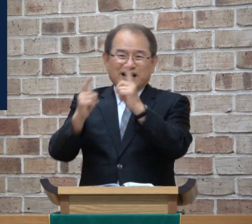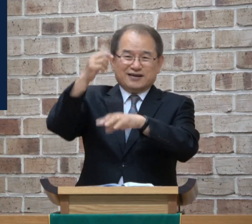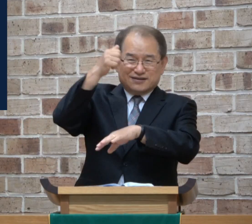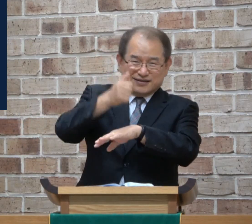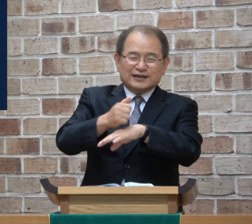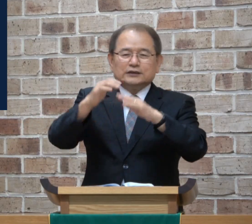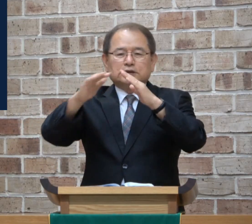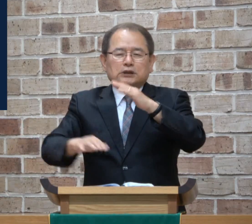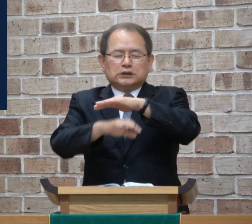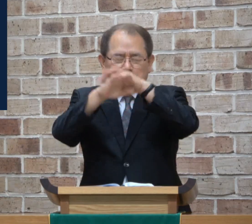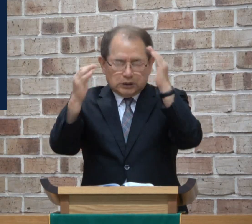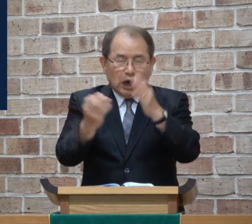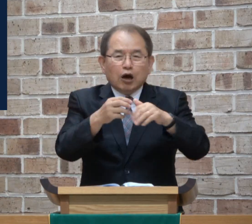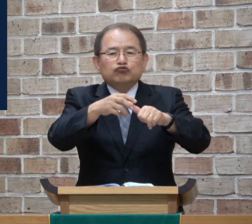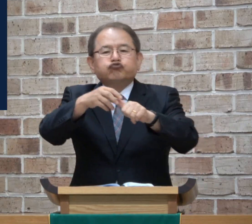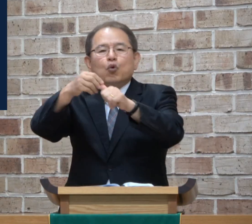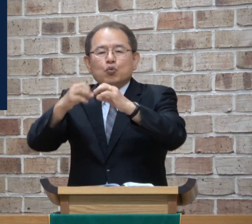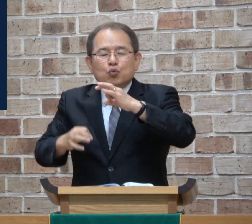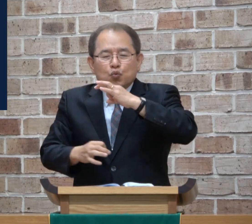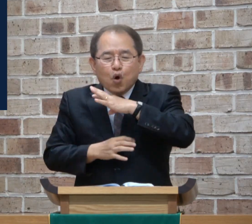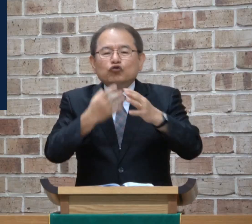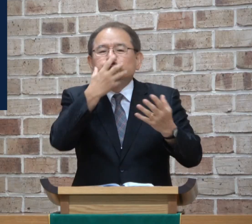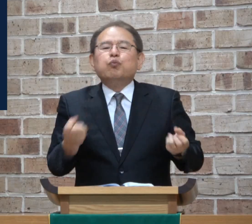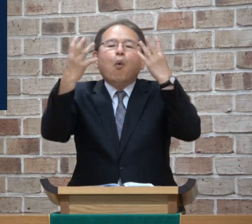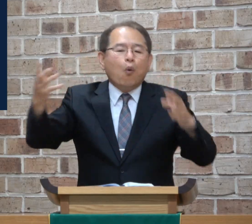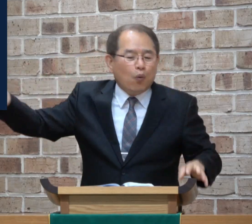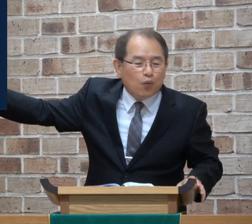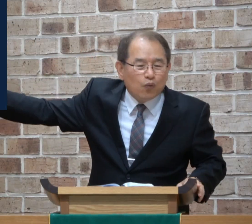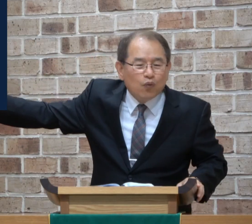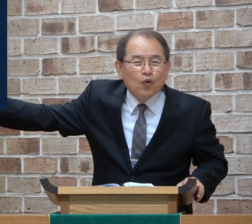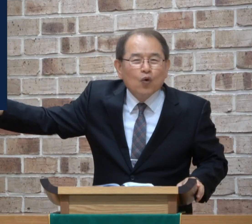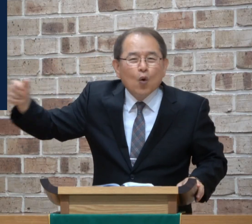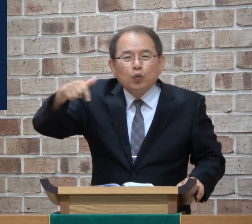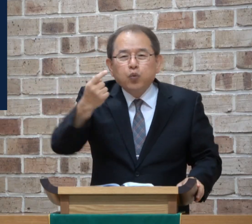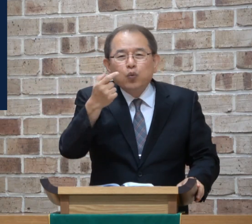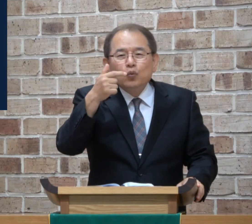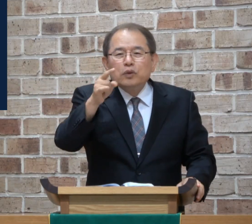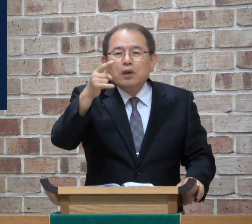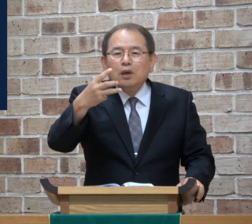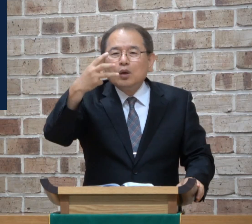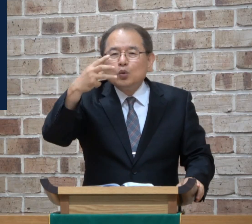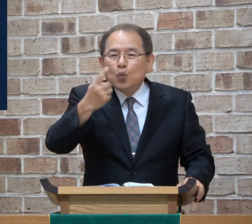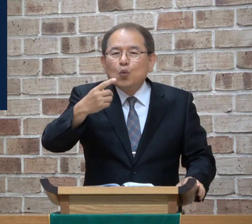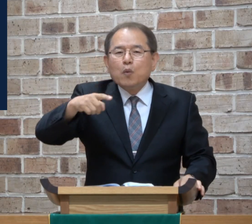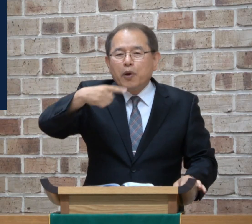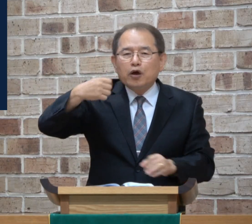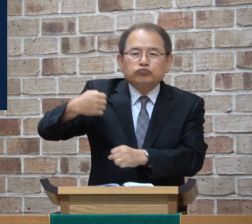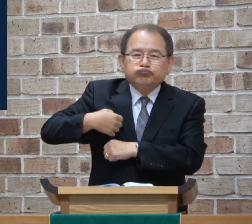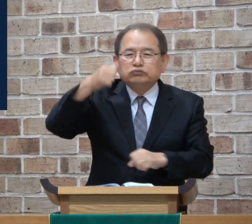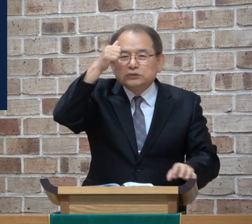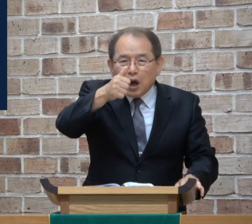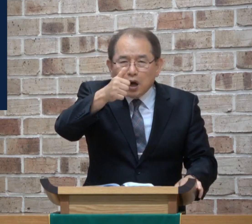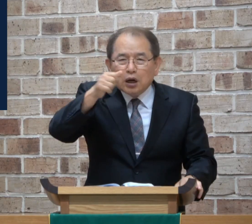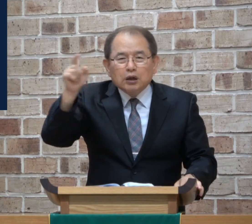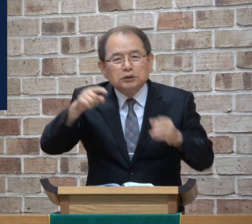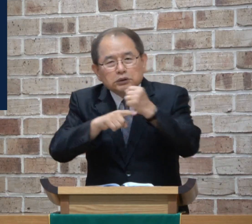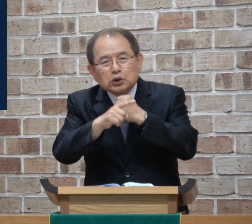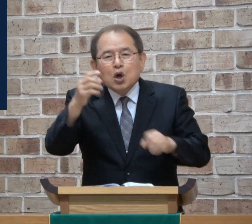베드로에게 알려줍니다. 그리고는 결국 고넬료의 가정에 가서 구원에 이르도록 베드로를 통해서